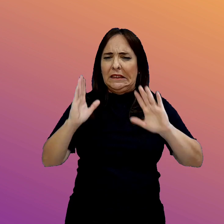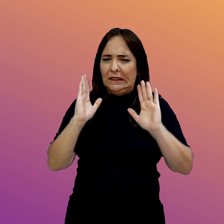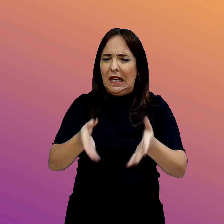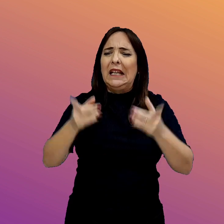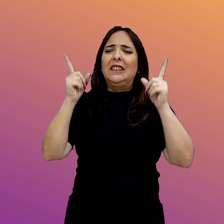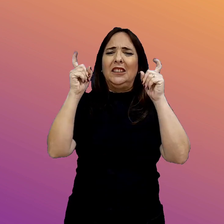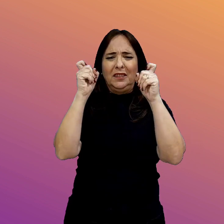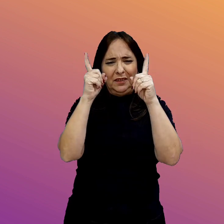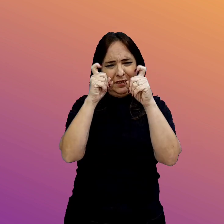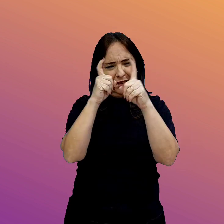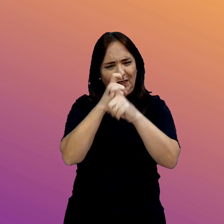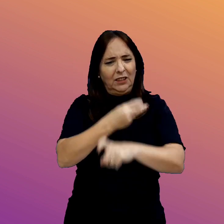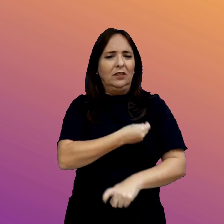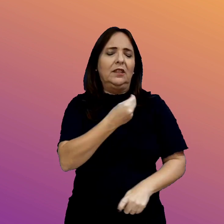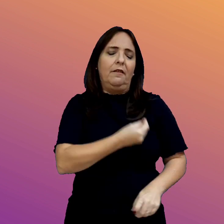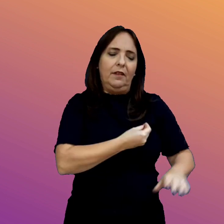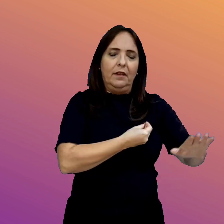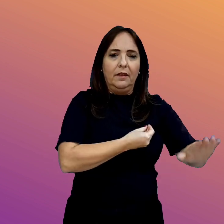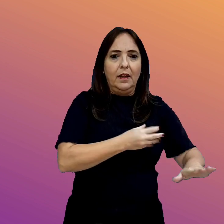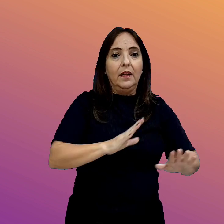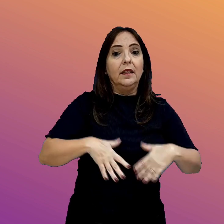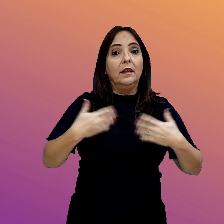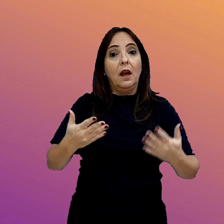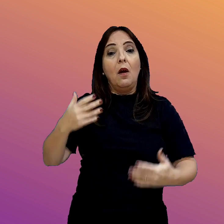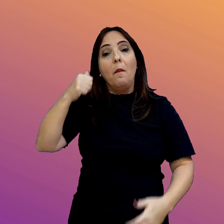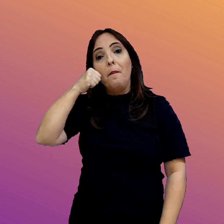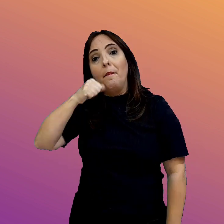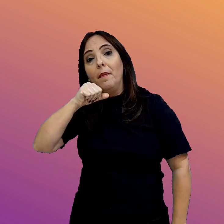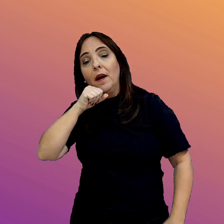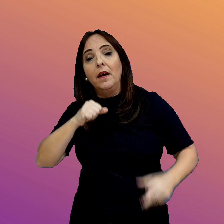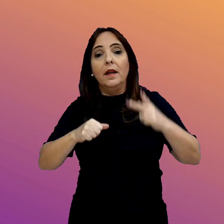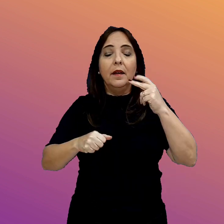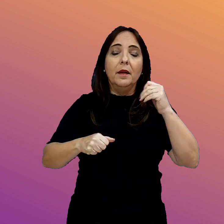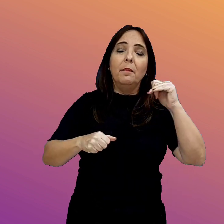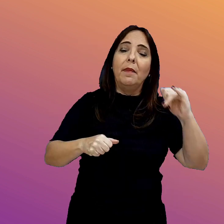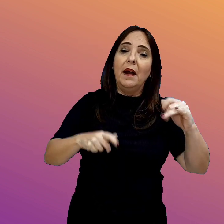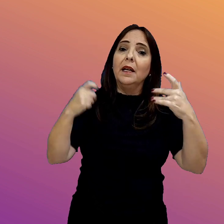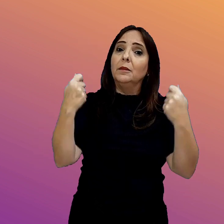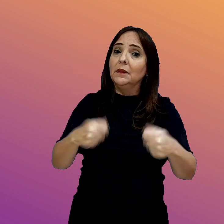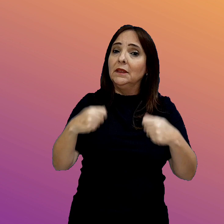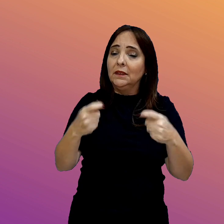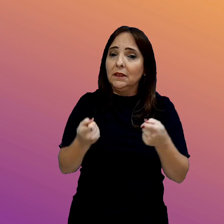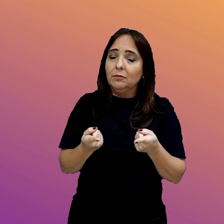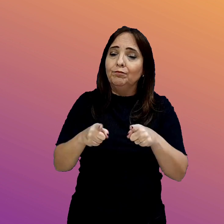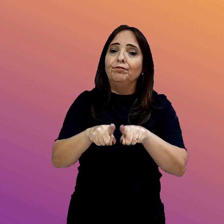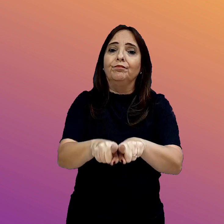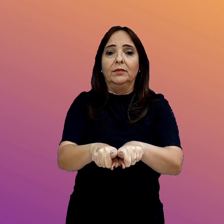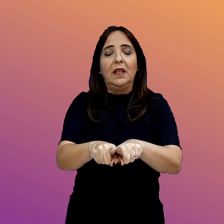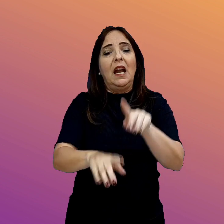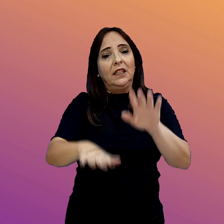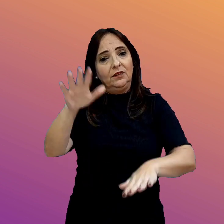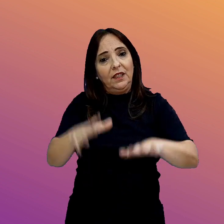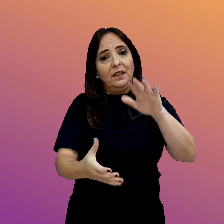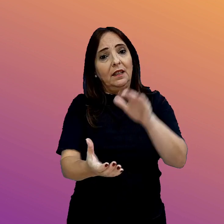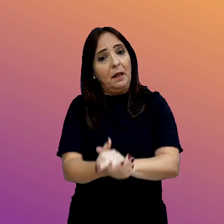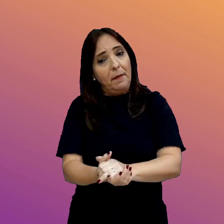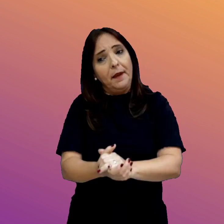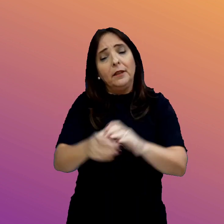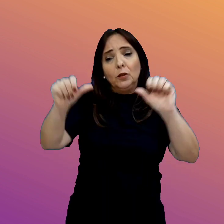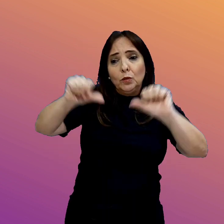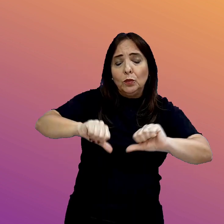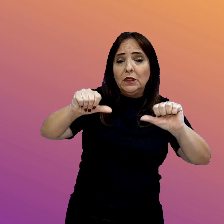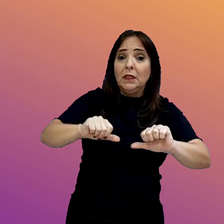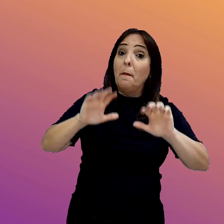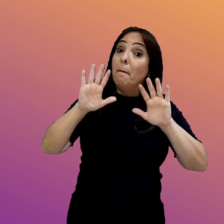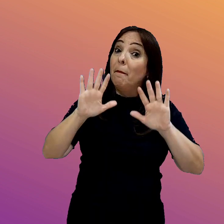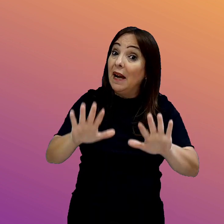daquelas crianças, com certeza. Então, os pais têm que ser parceiros. Olha, se o casamento não deu certo, a paternidade tem que dar certo. Eu tenho dito isso